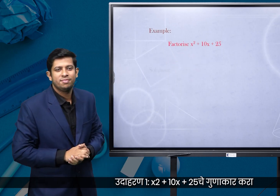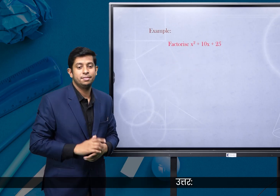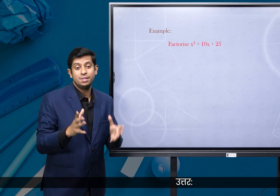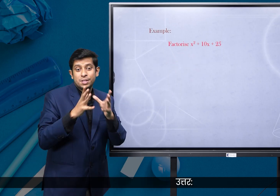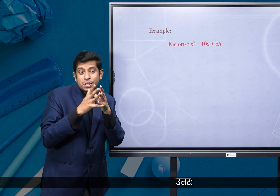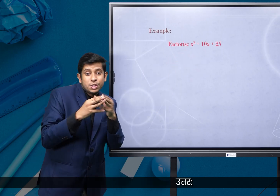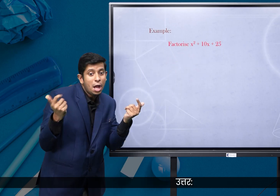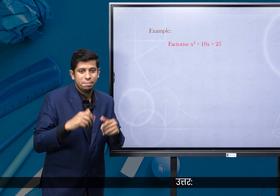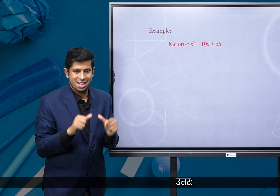उत्तर: